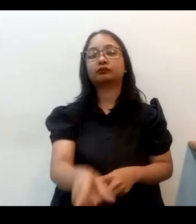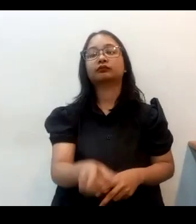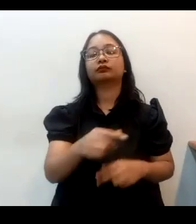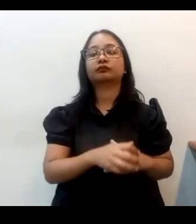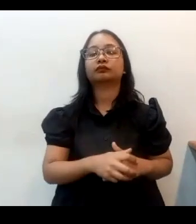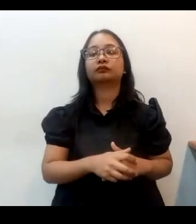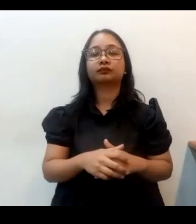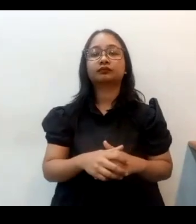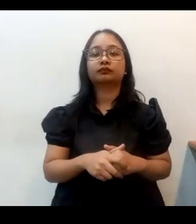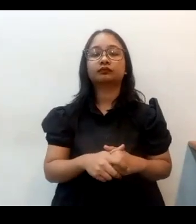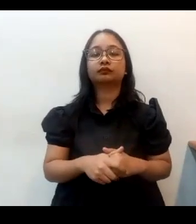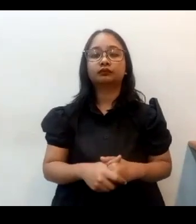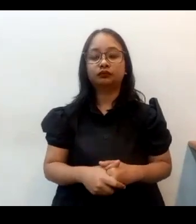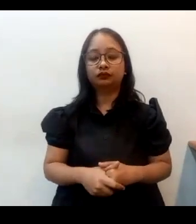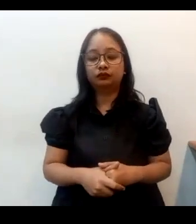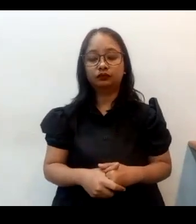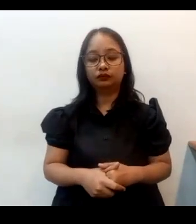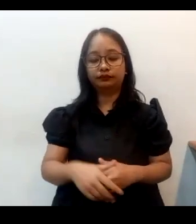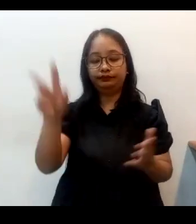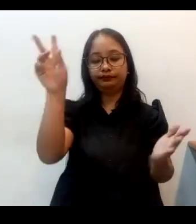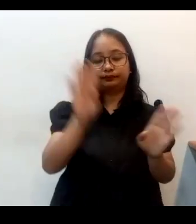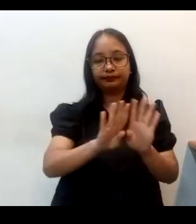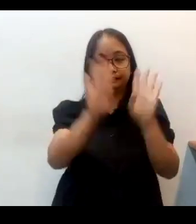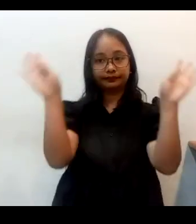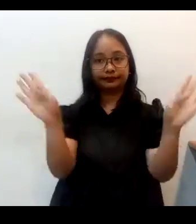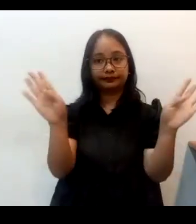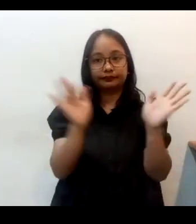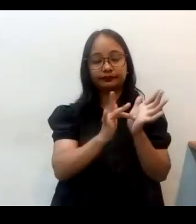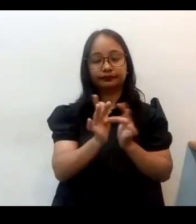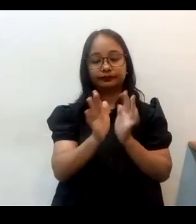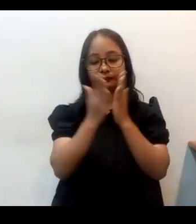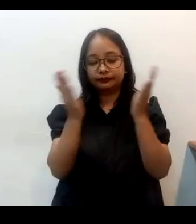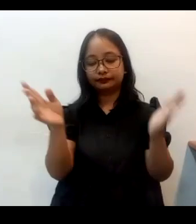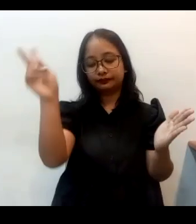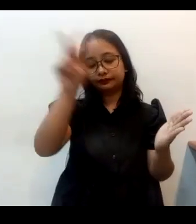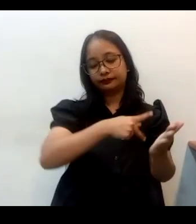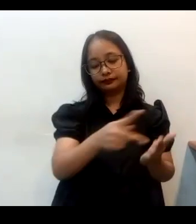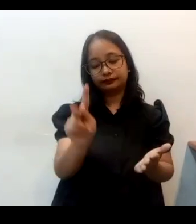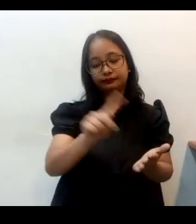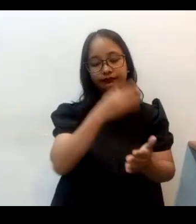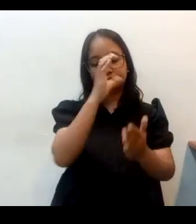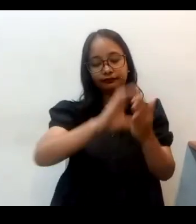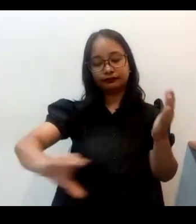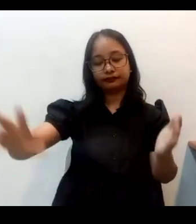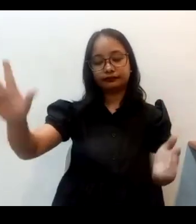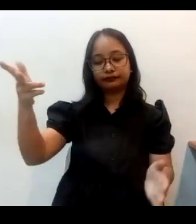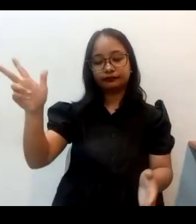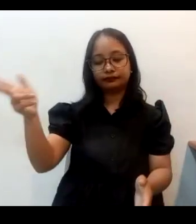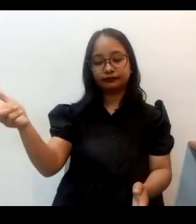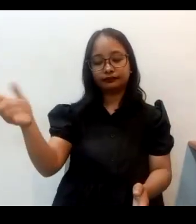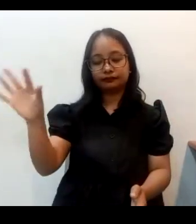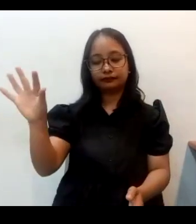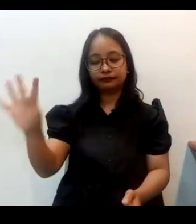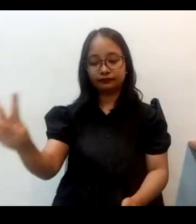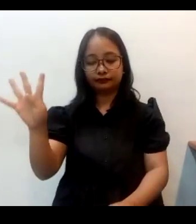na pagtitiwala. Let's look at the Psalm number 34. Tignan po natin sa mga awit, chapter